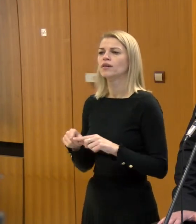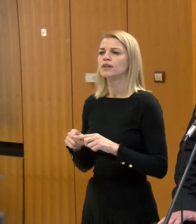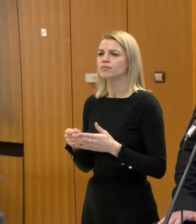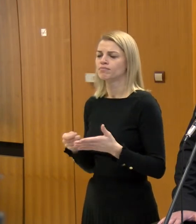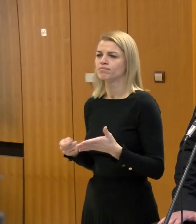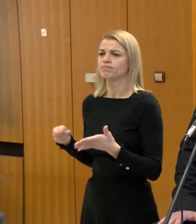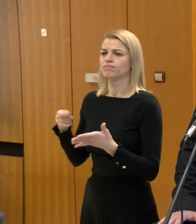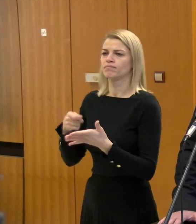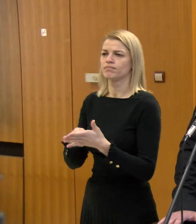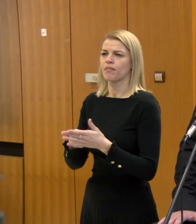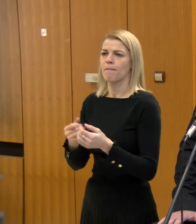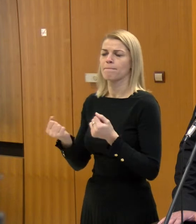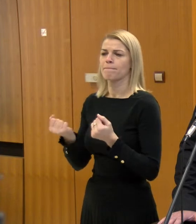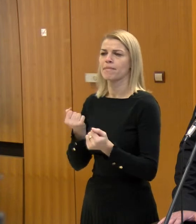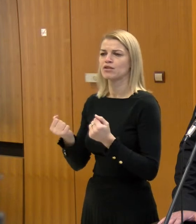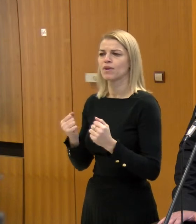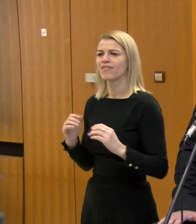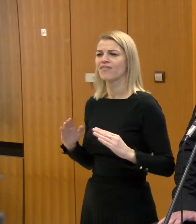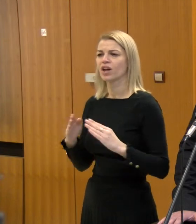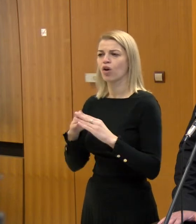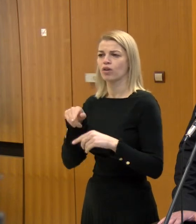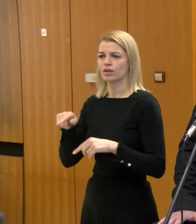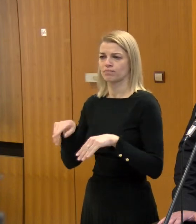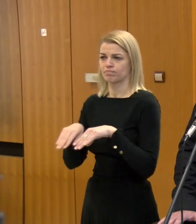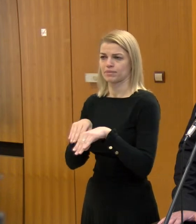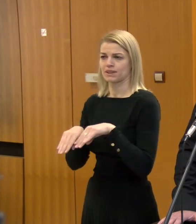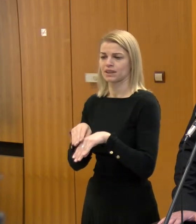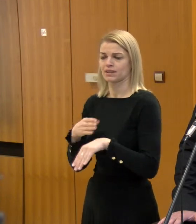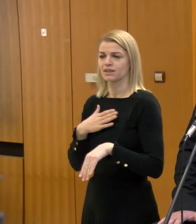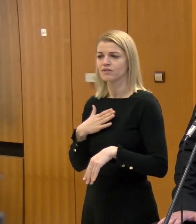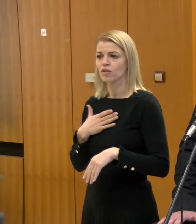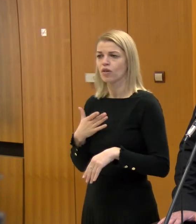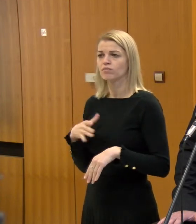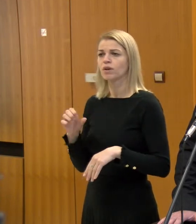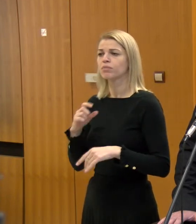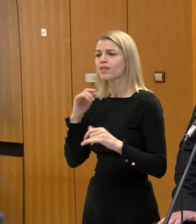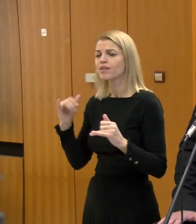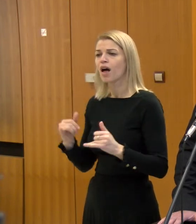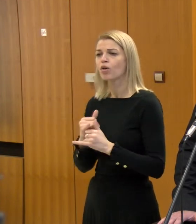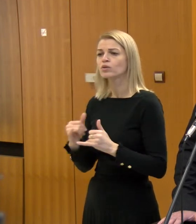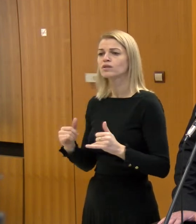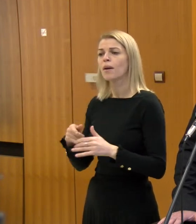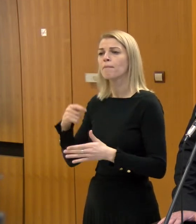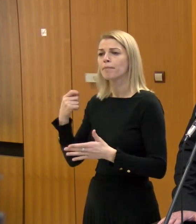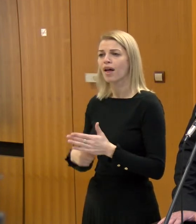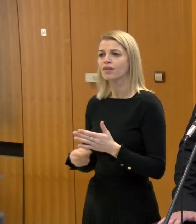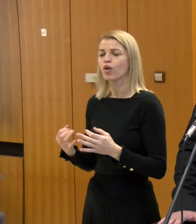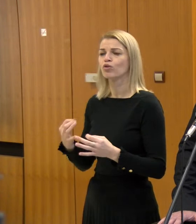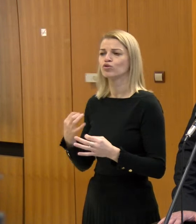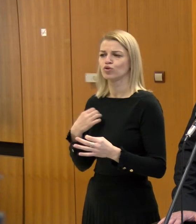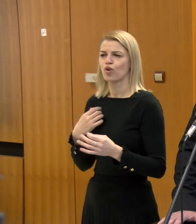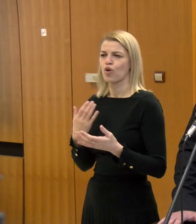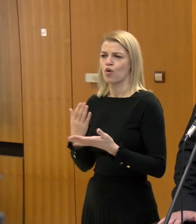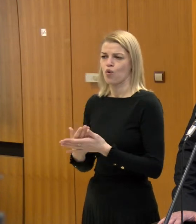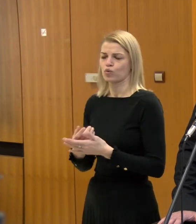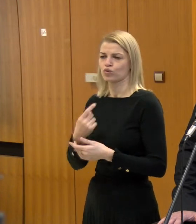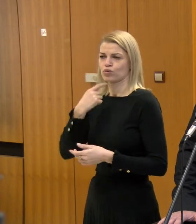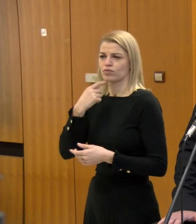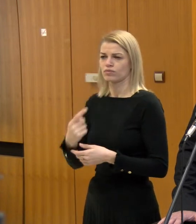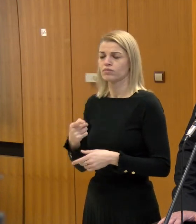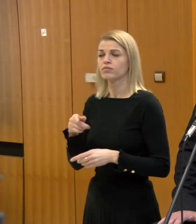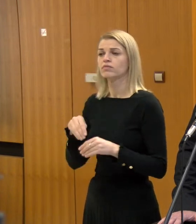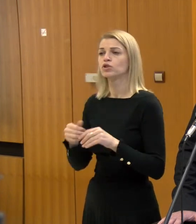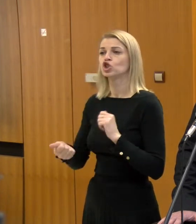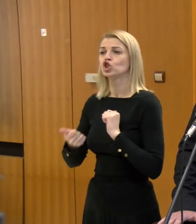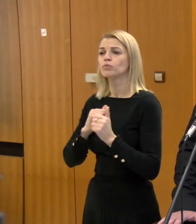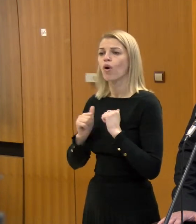posilniť manažment, vrcholný manažment tohto rezortu tak, aby naozaj aj v skutkoch platilo to, čo som na viacerých fórach povedal, že